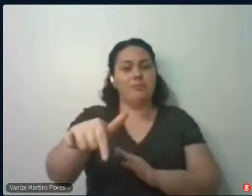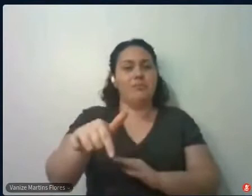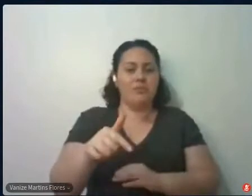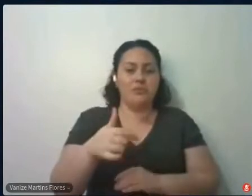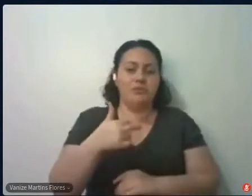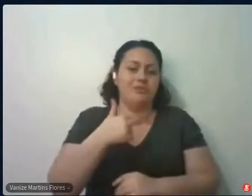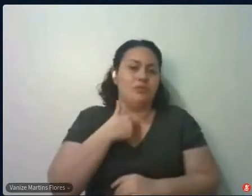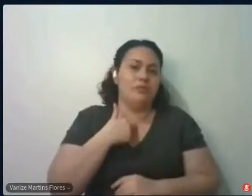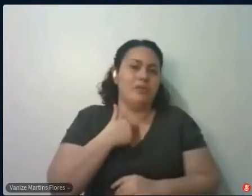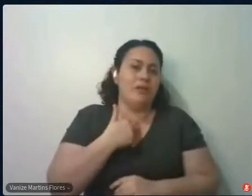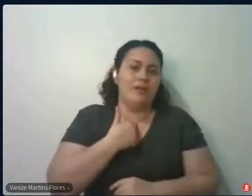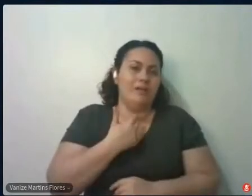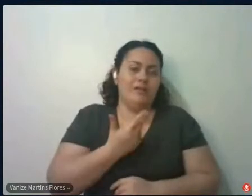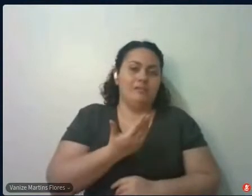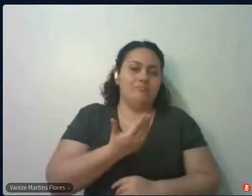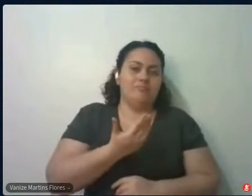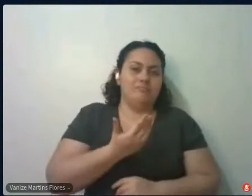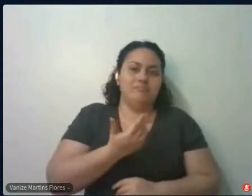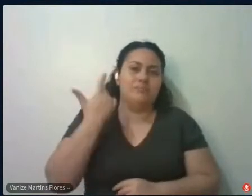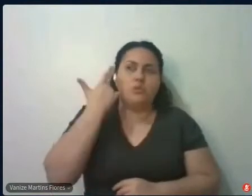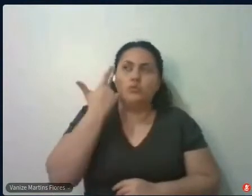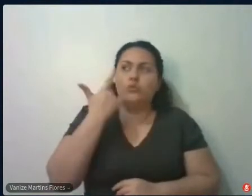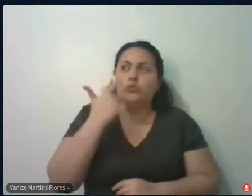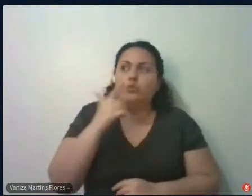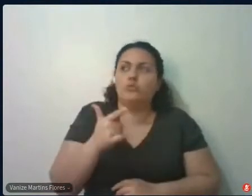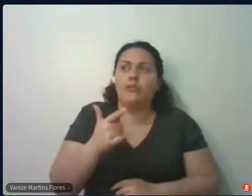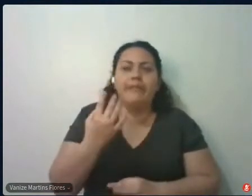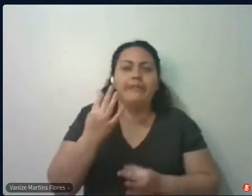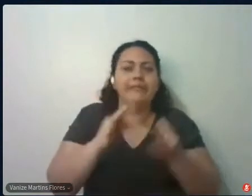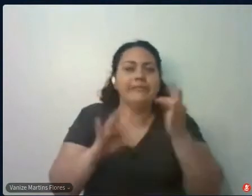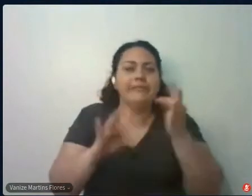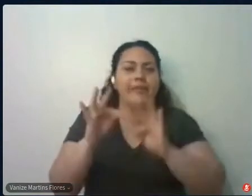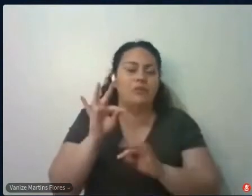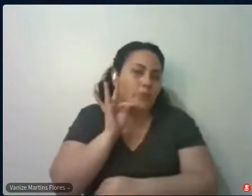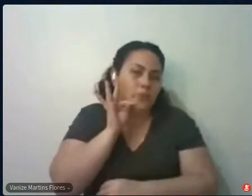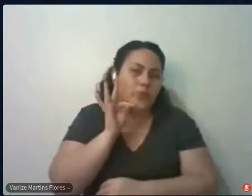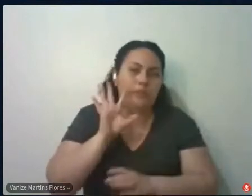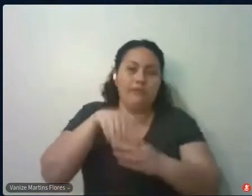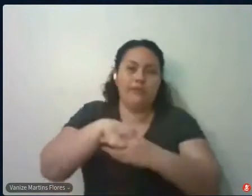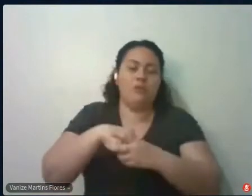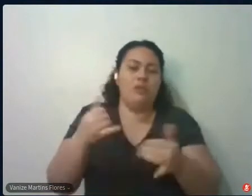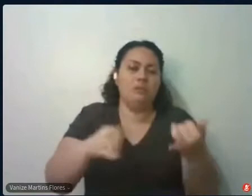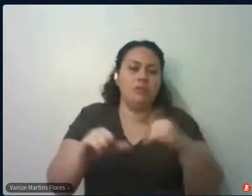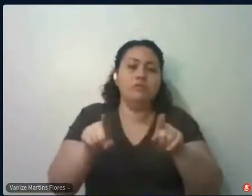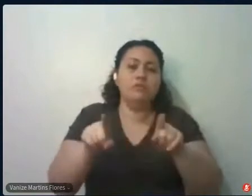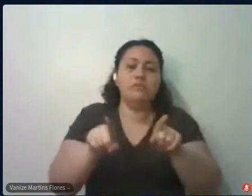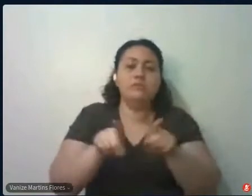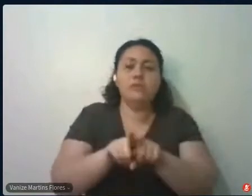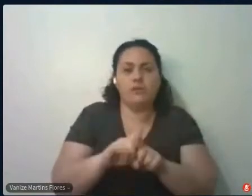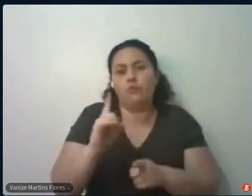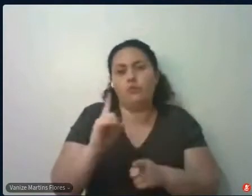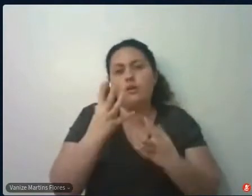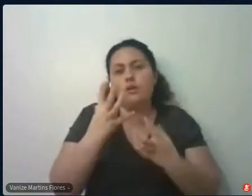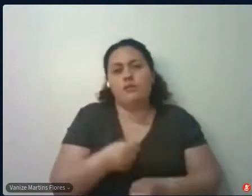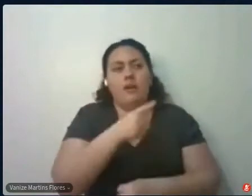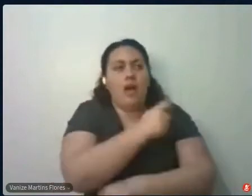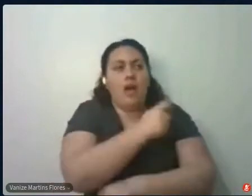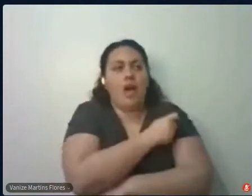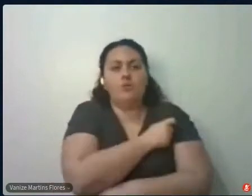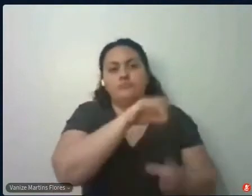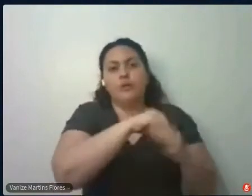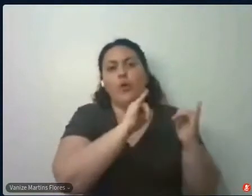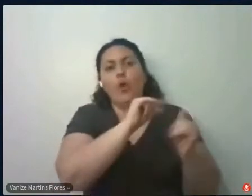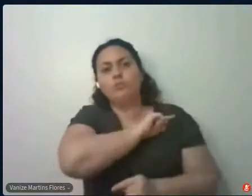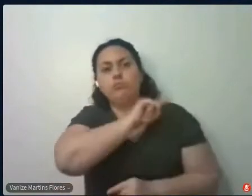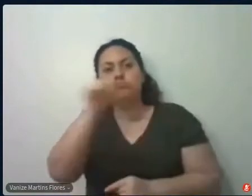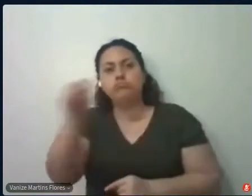os técnicos para o laboratório, nem fazer com que os estudantes peguem transporte público nesse momento, e nem porque tem